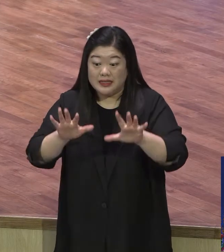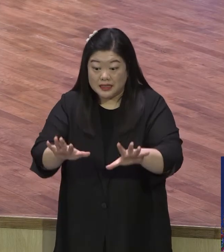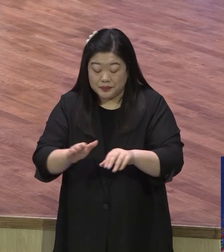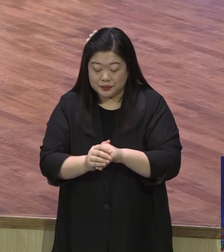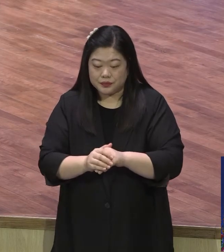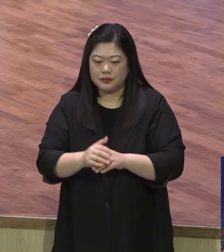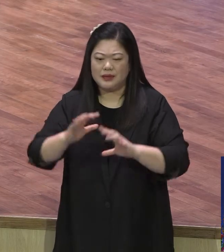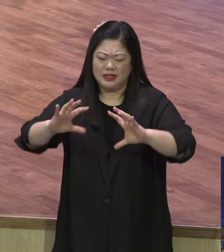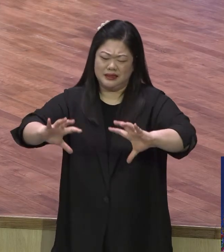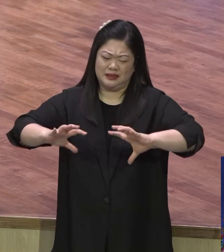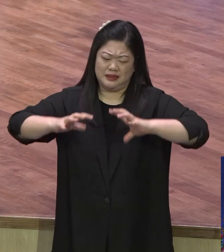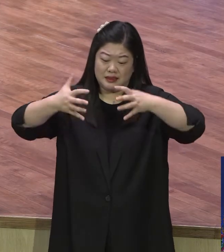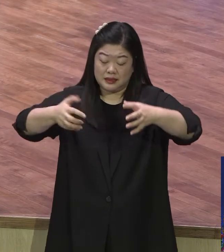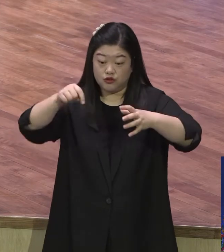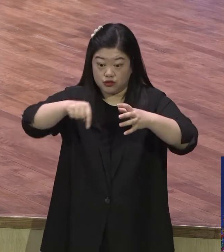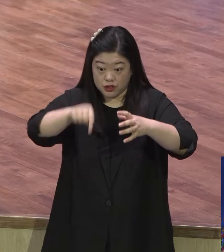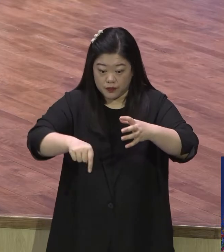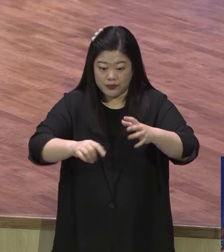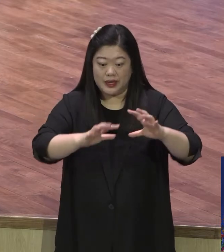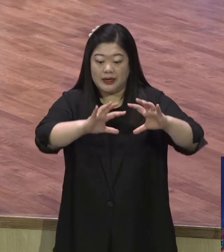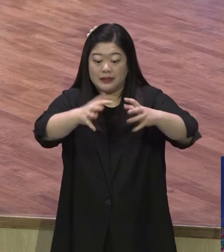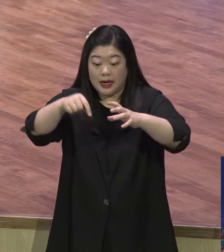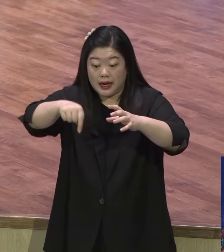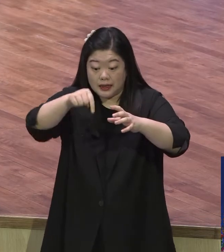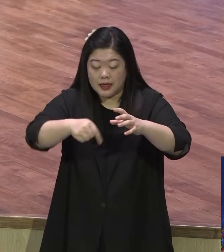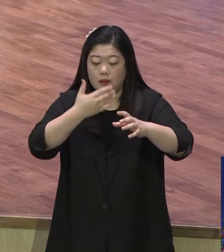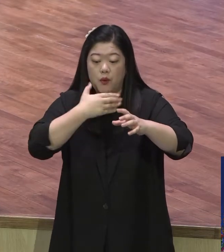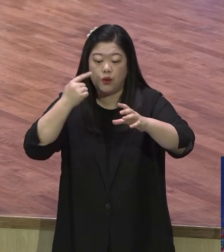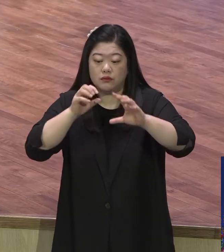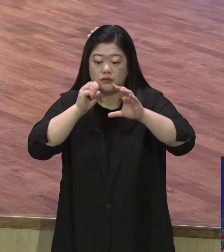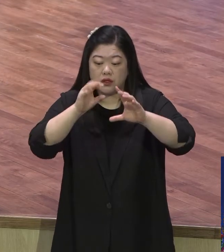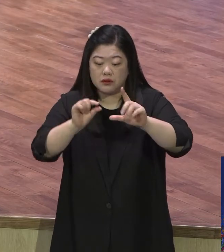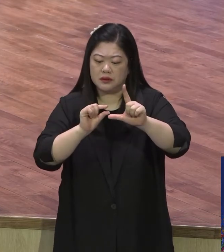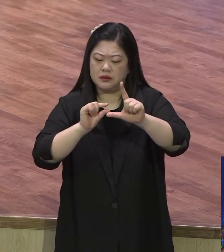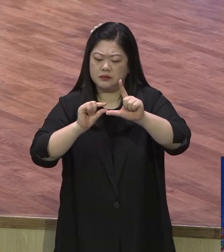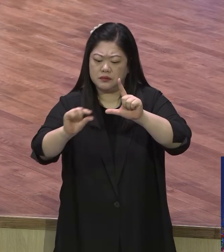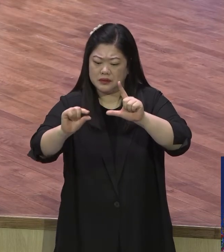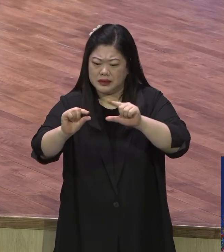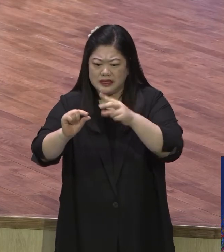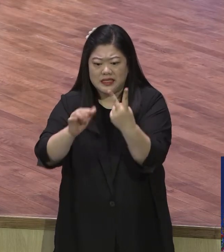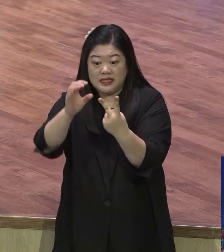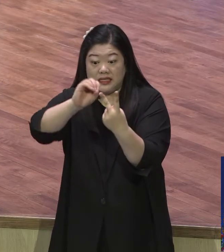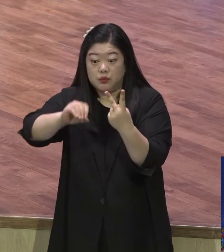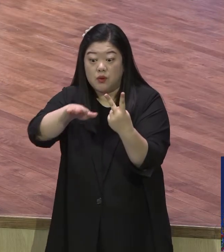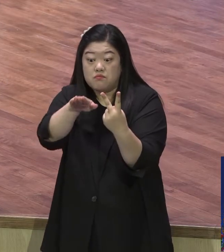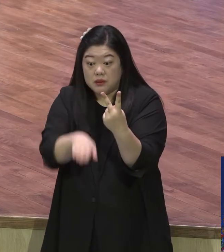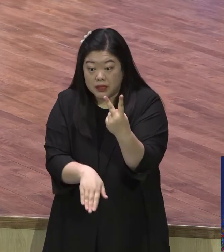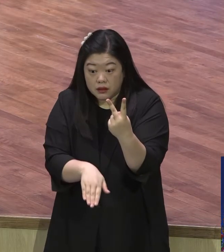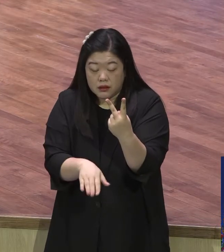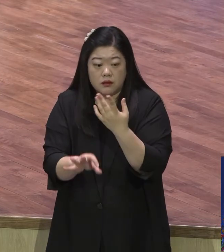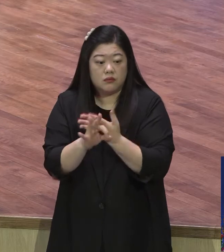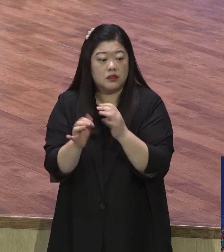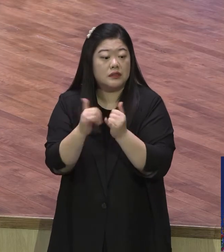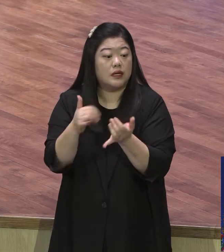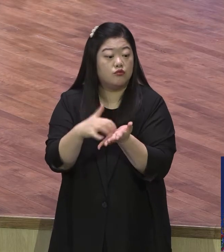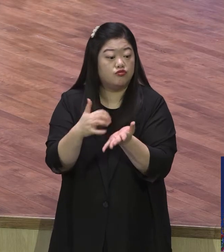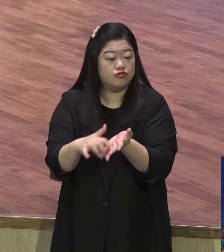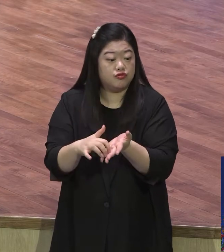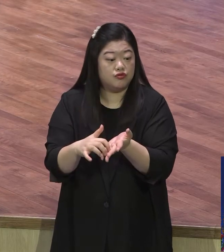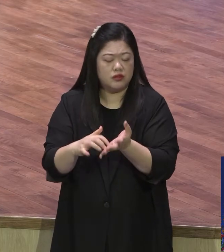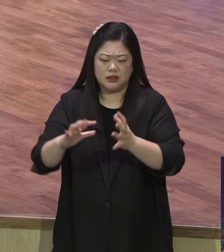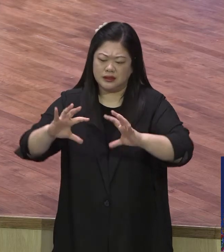보금화율이 2% 미만인 종족이 7,400 종족 세계 인구의 42